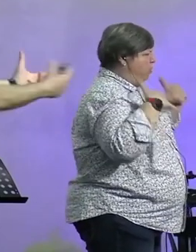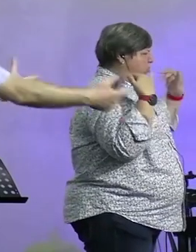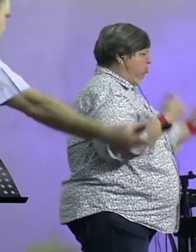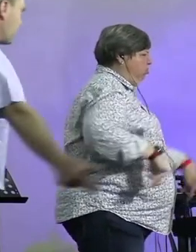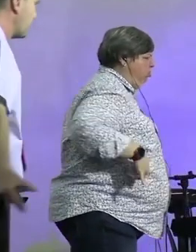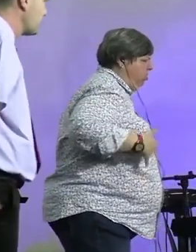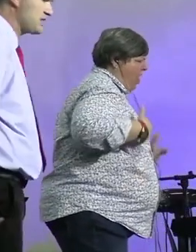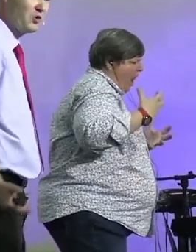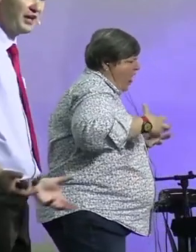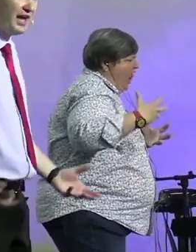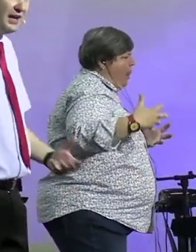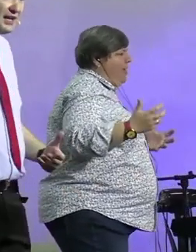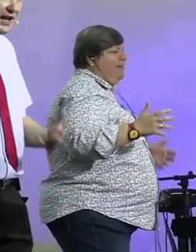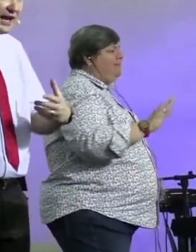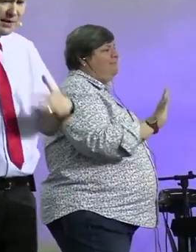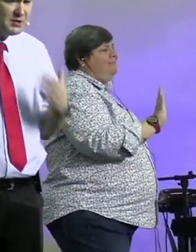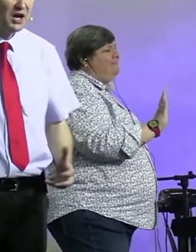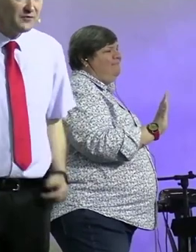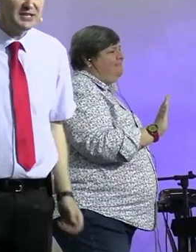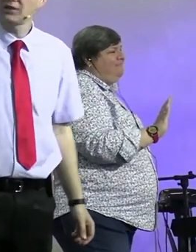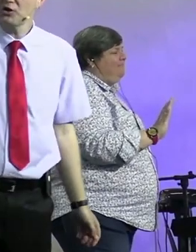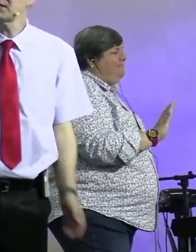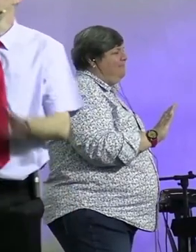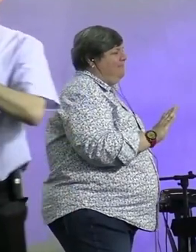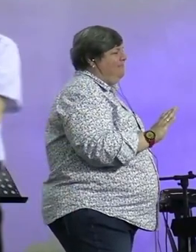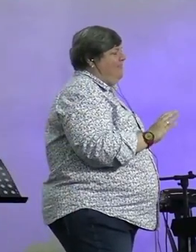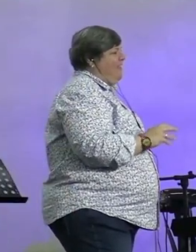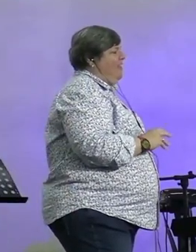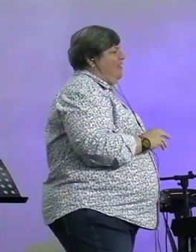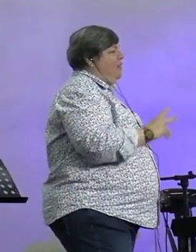Ek moet Jesus wees vir my huweliksmaat. En ek moet, weet jy,